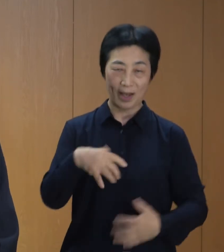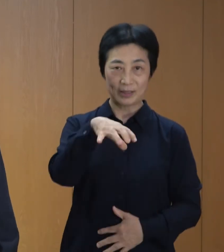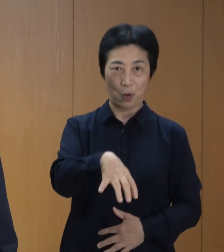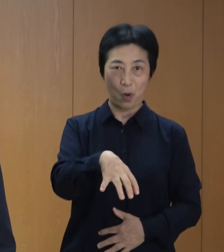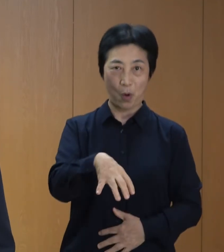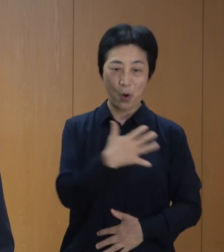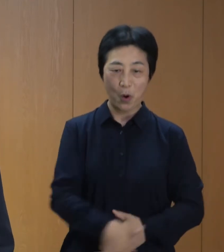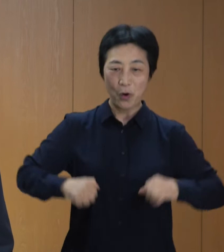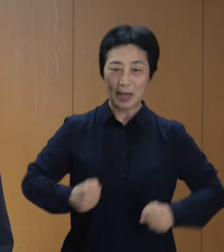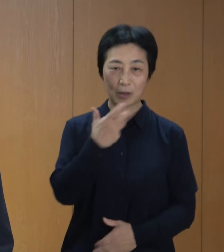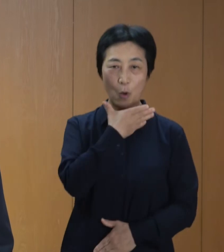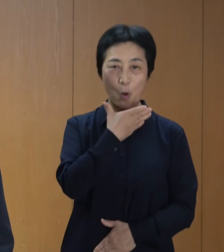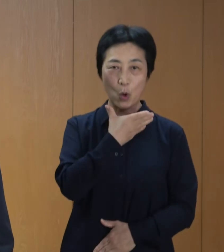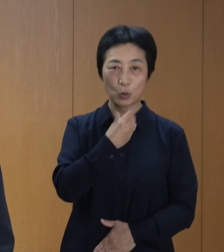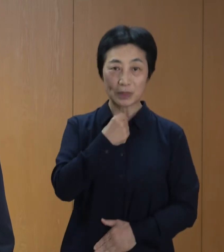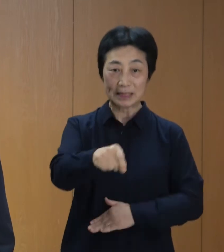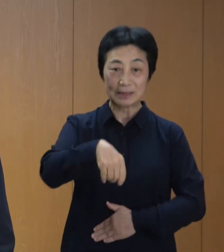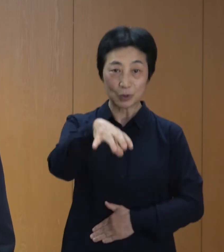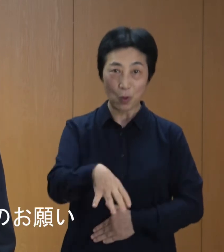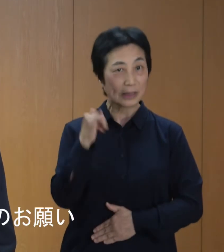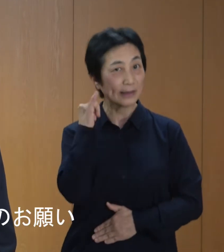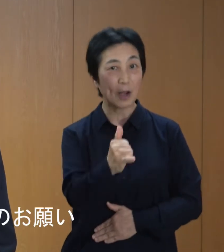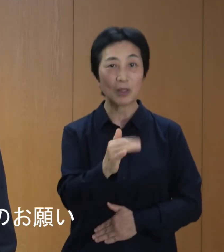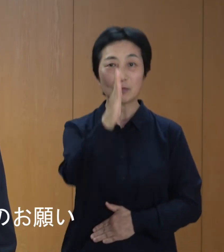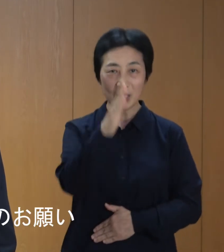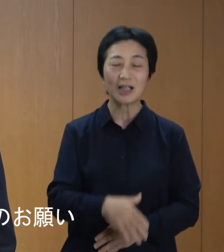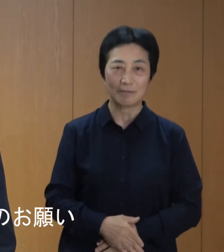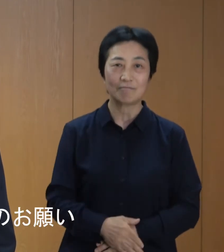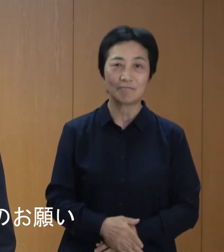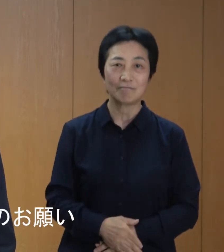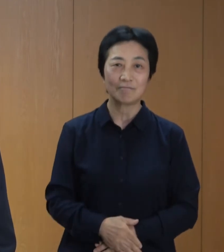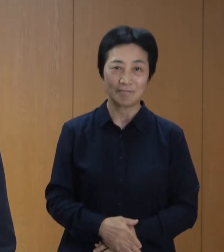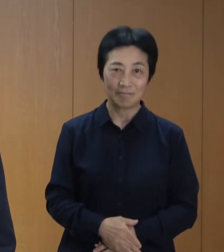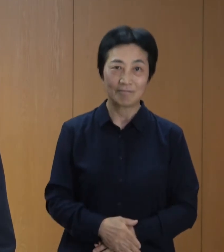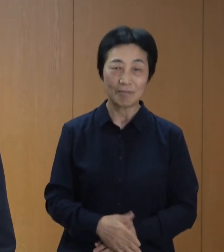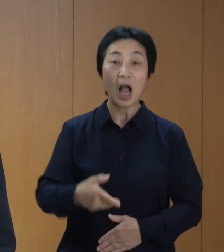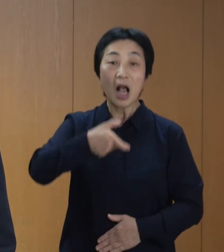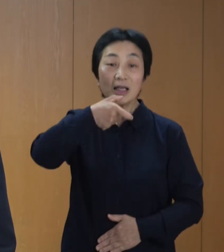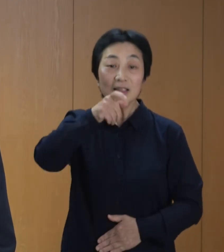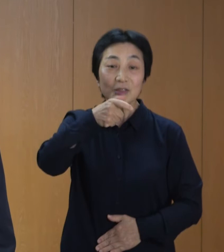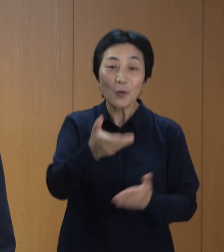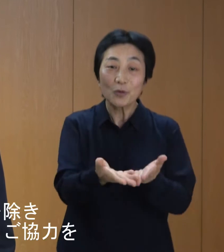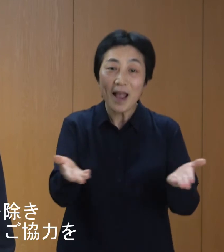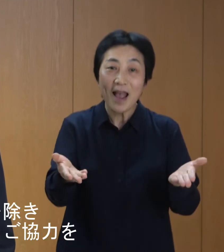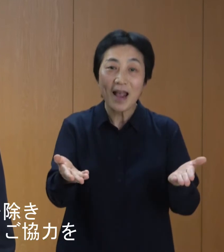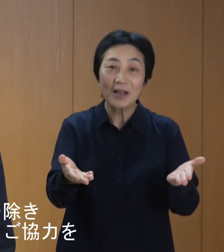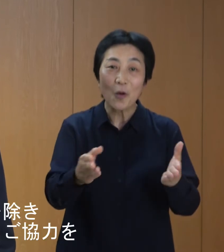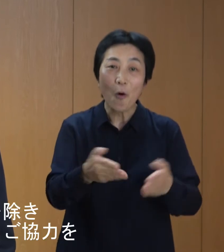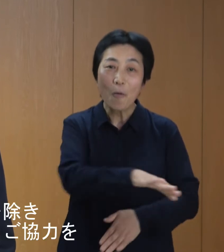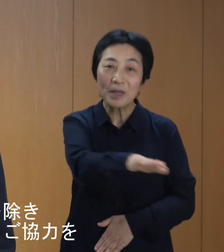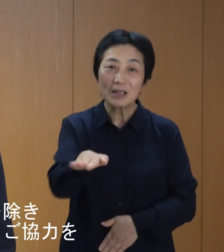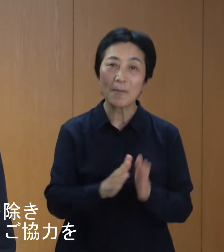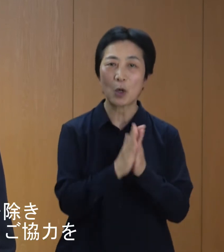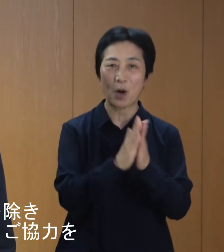絡、協力してください。続いて、飲食店事業者の皆様へのお願いです。GoTo Eat 参